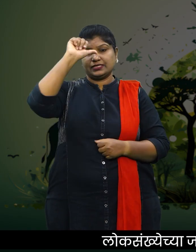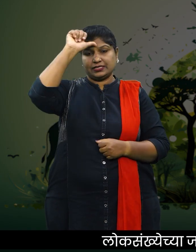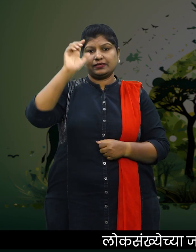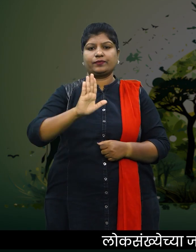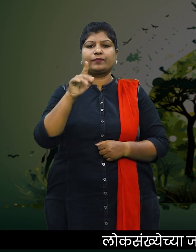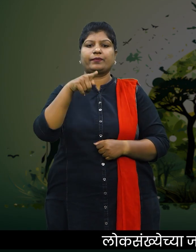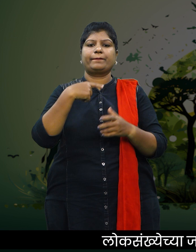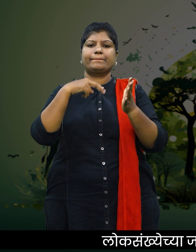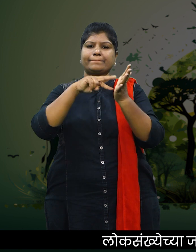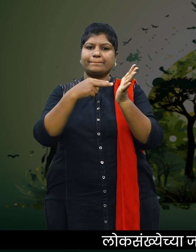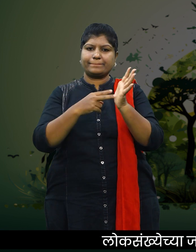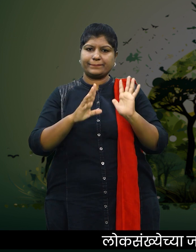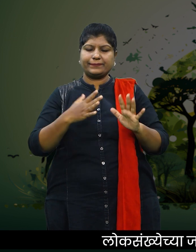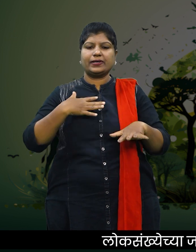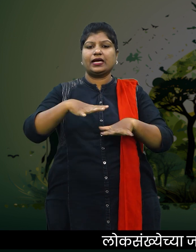करतात.